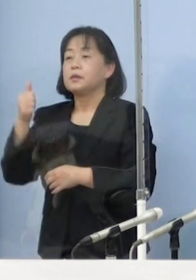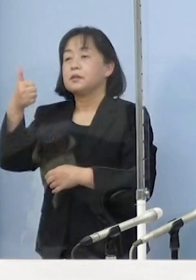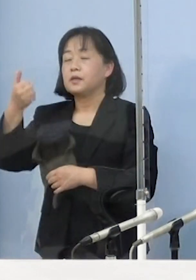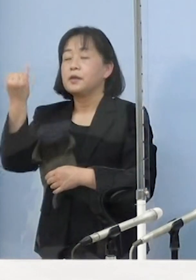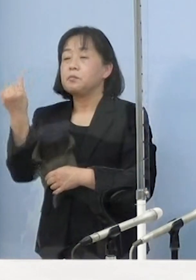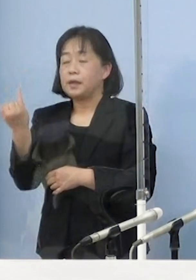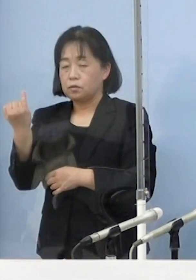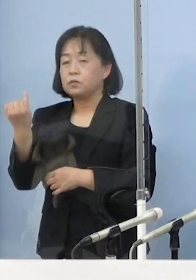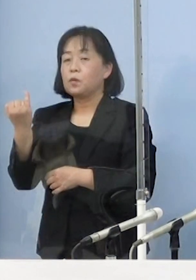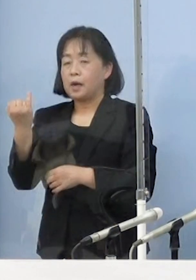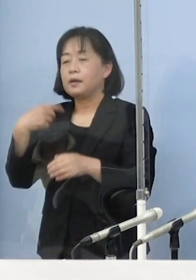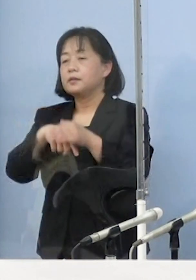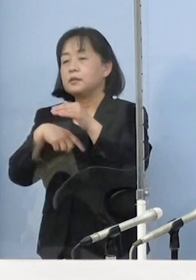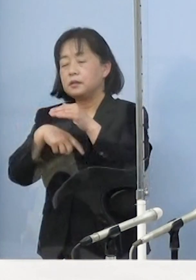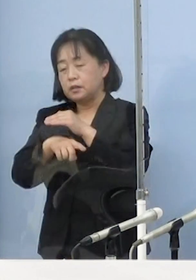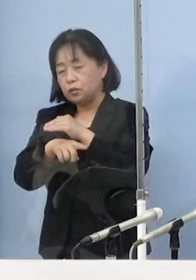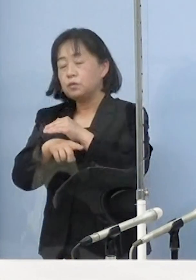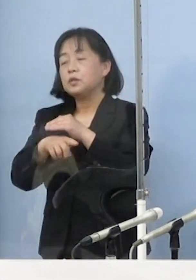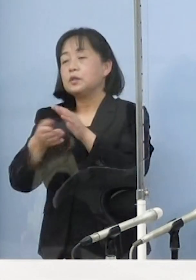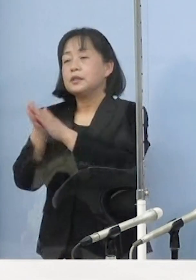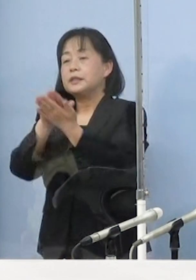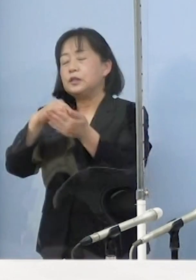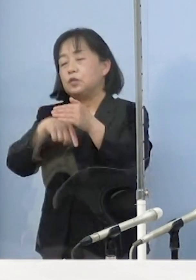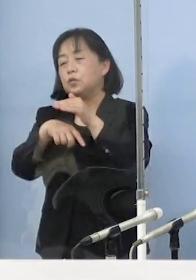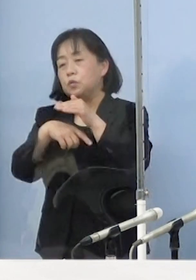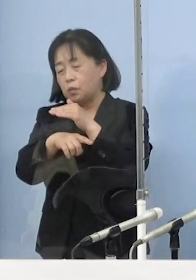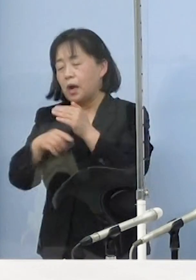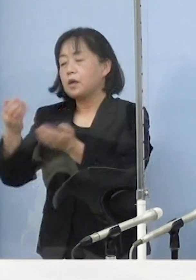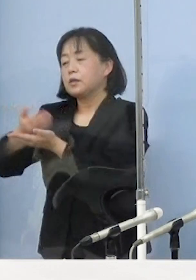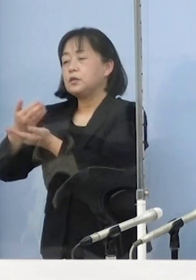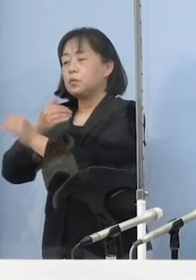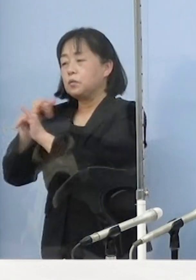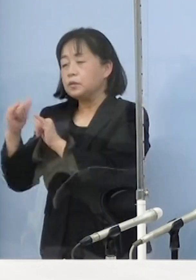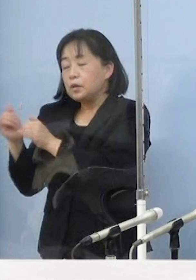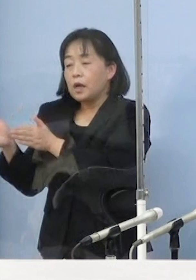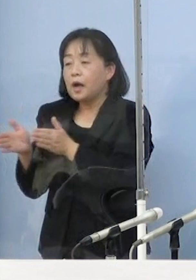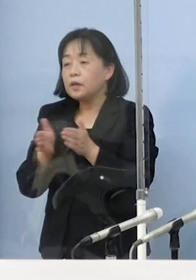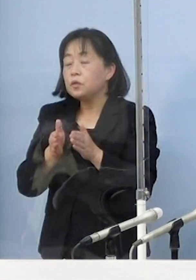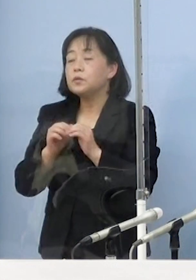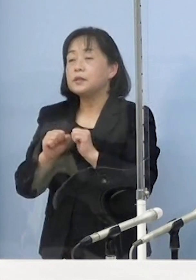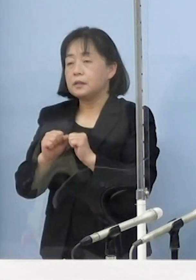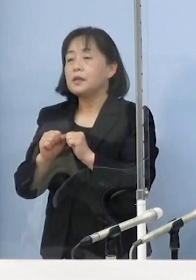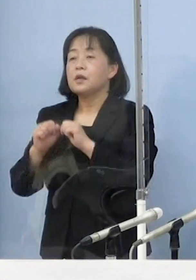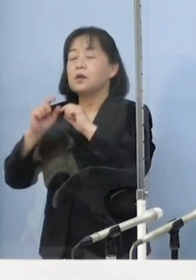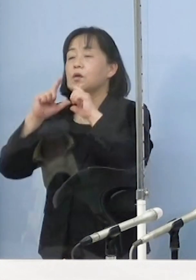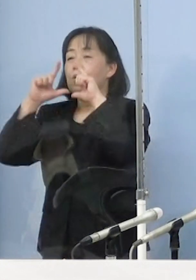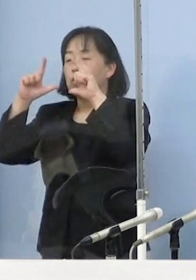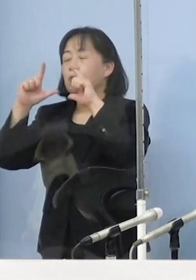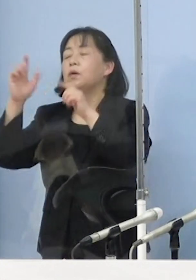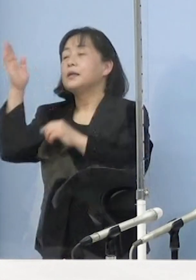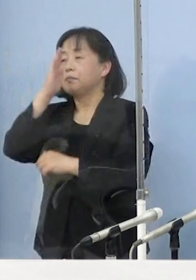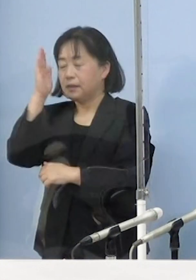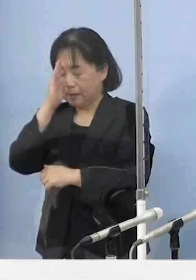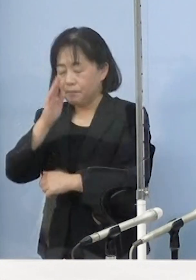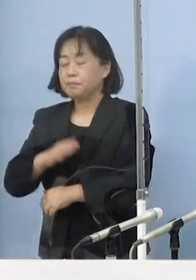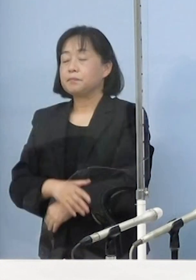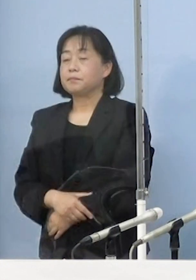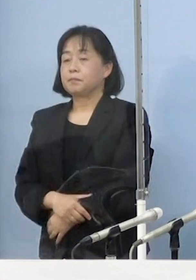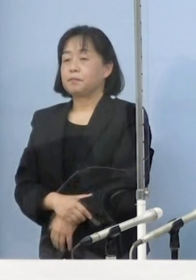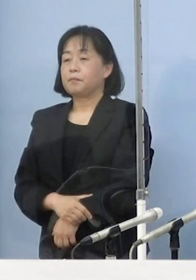など詳細につきましては、ご遺族に配慮させていただきまして公表を差し控えさせていただきます